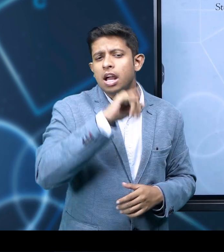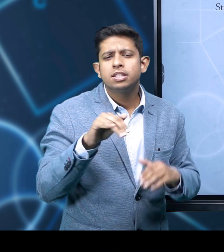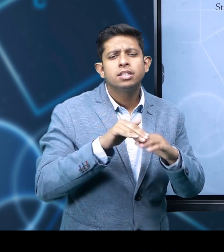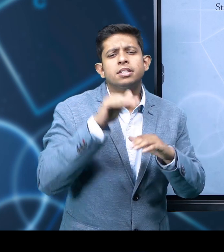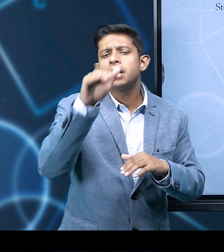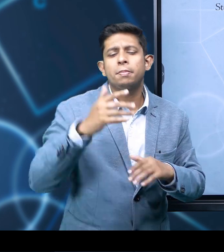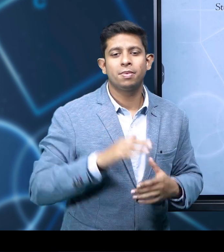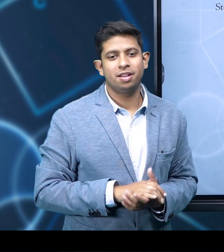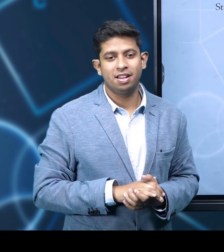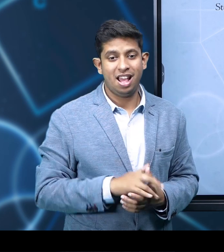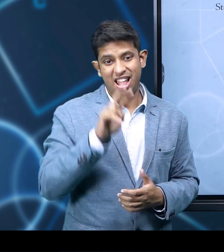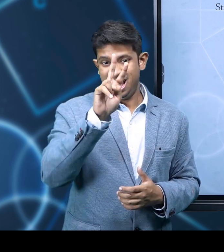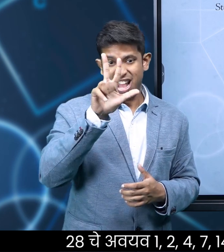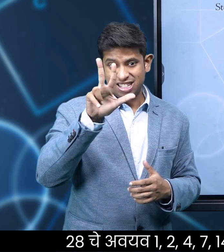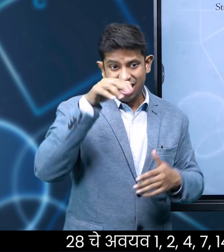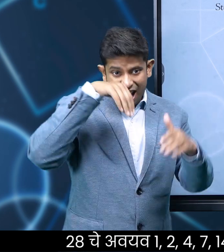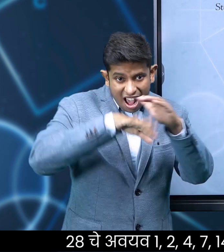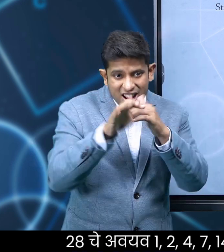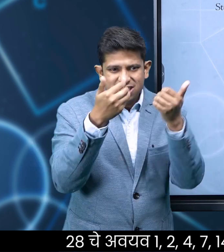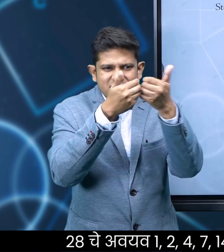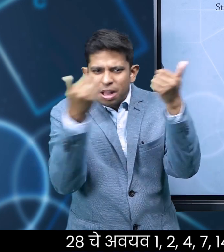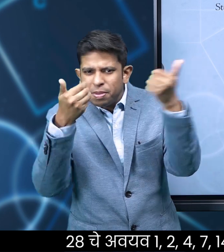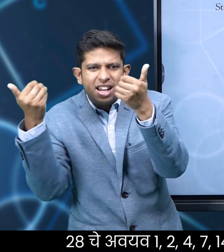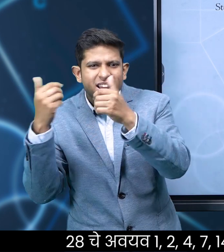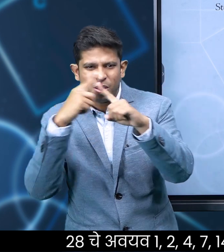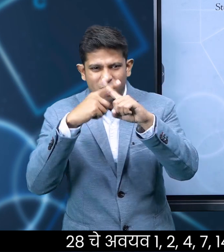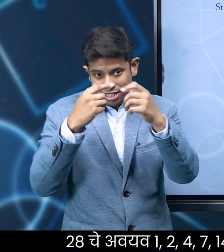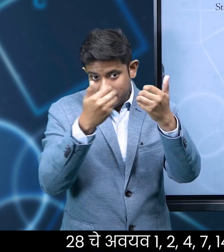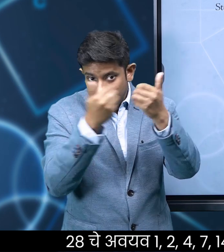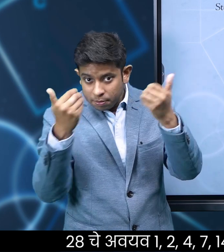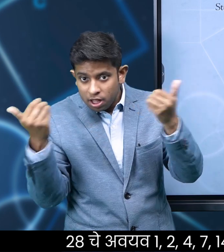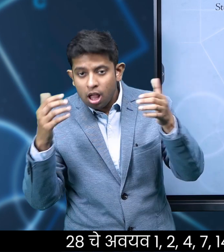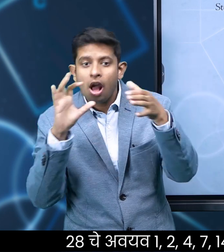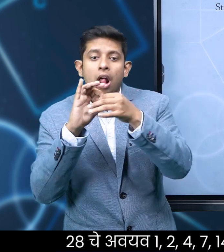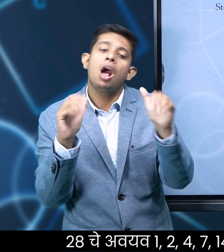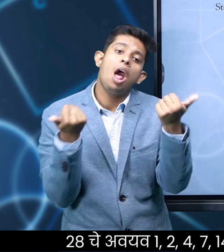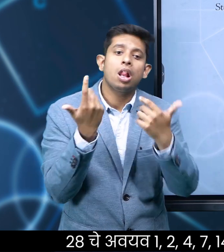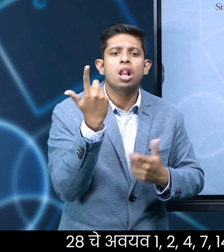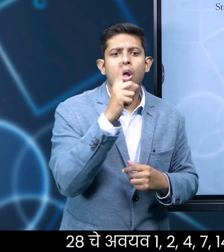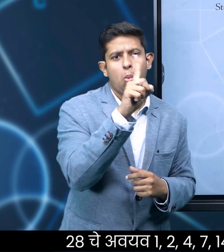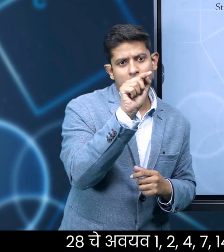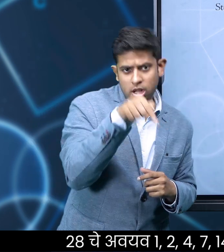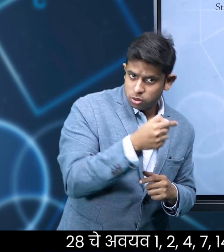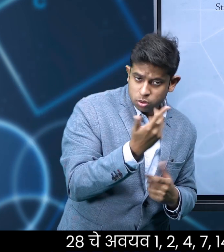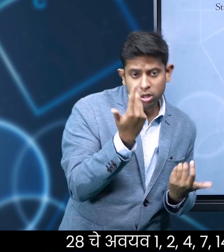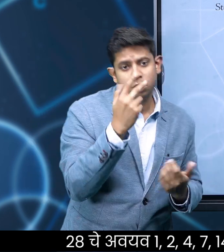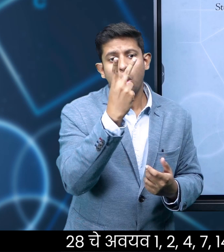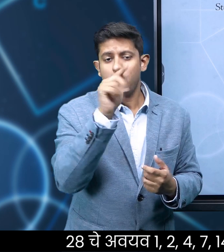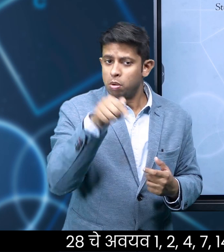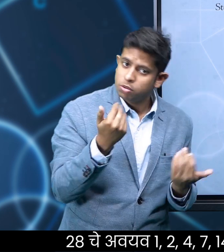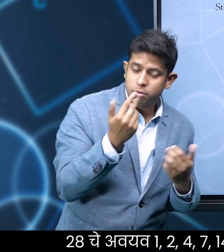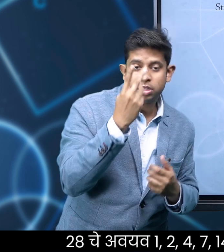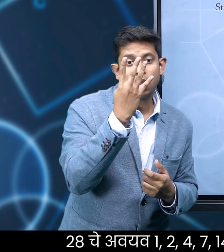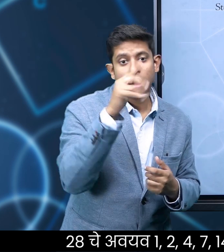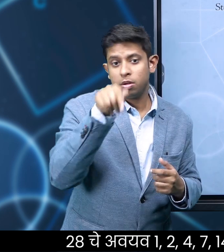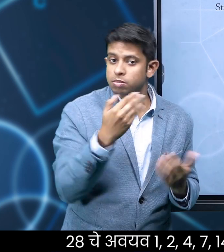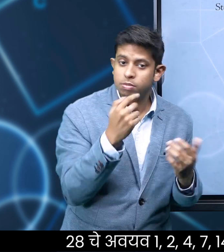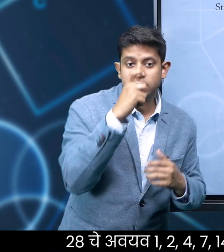चरण 6. 28 चे अवयव 1, 2, 4, 7, 14 आणि 28 असे सूचीबद्ध केले